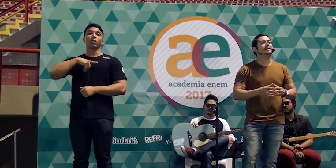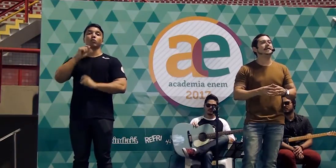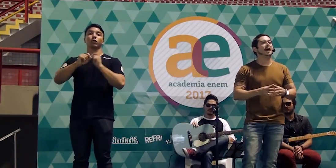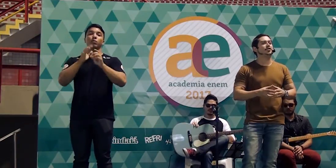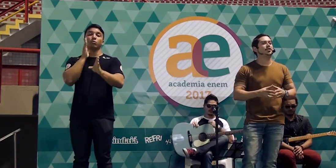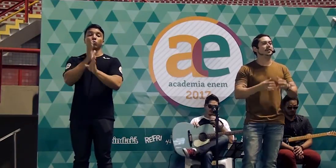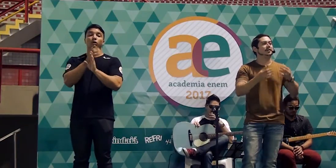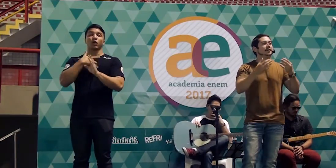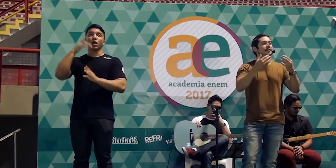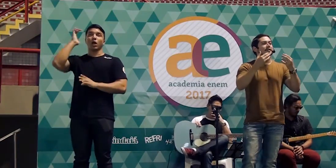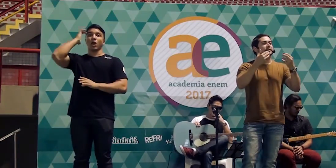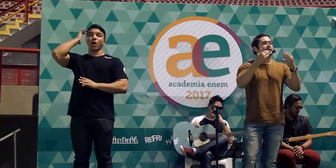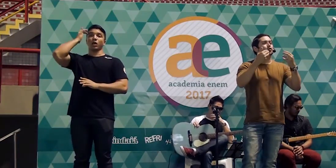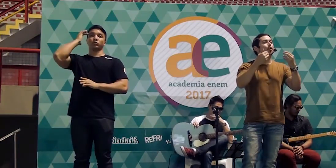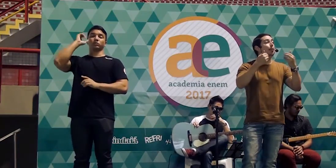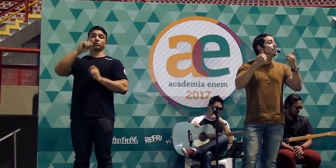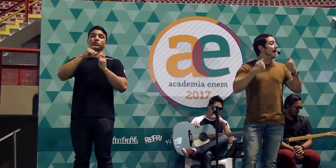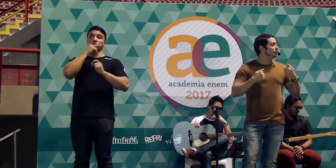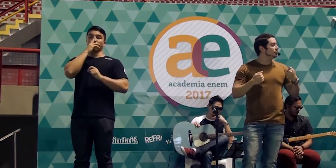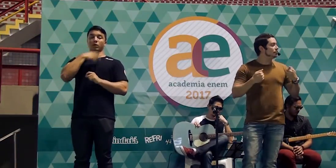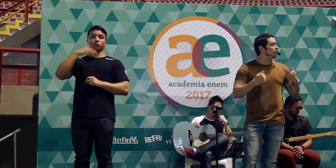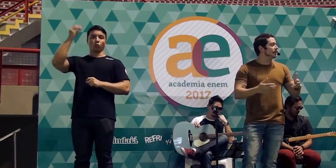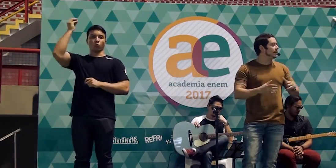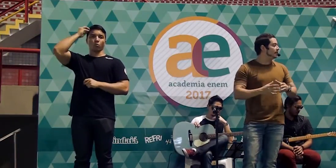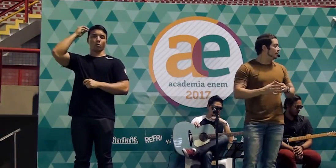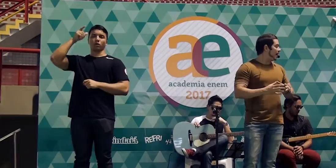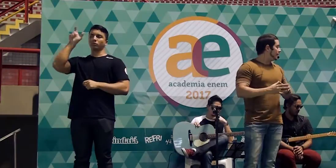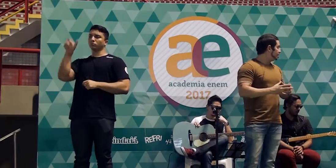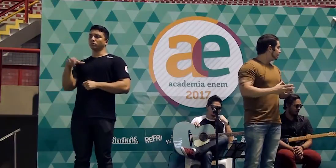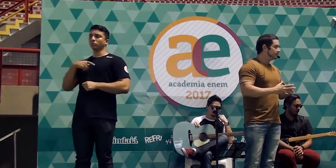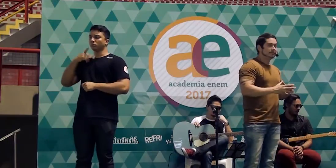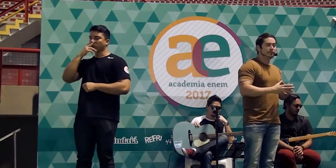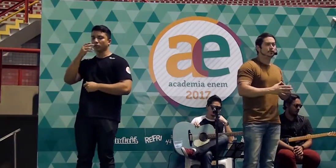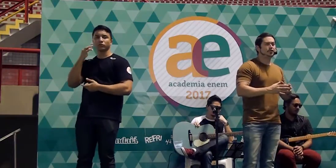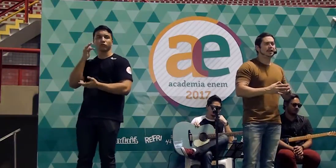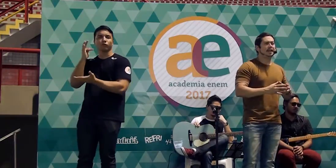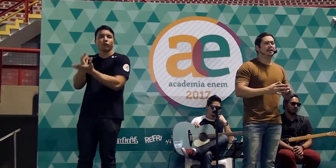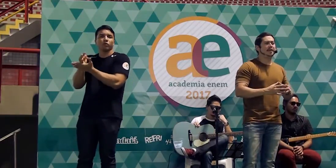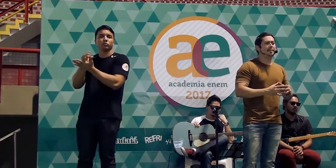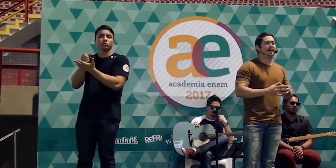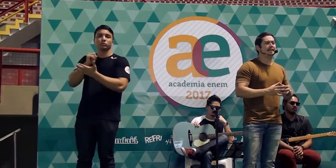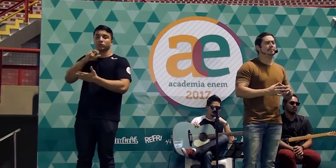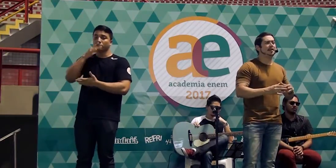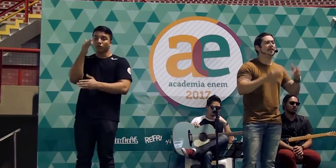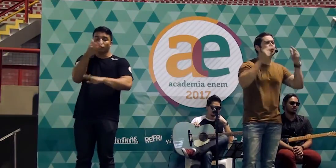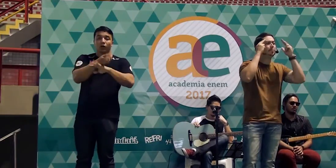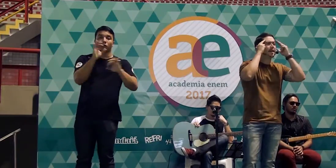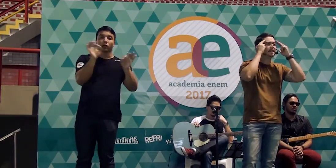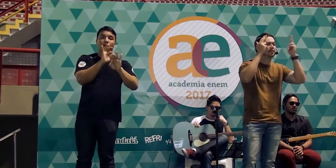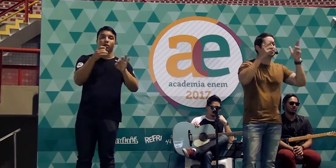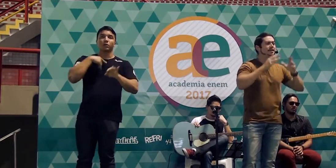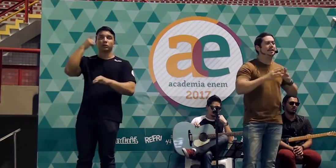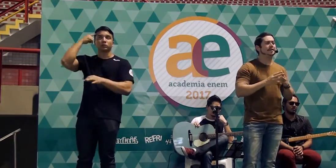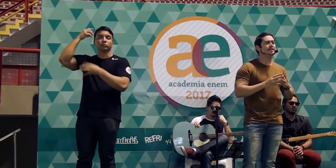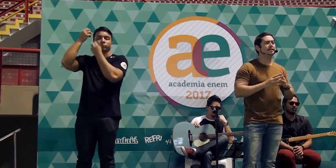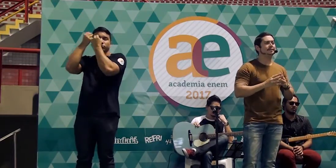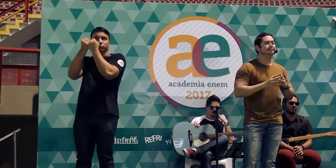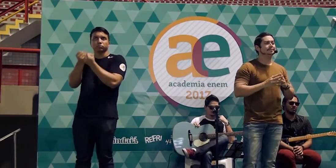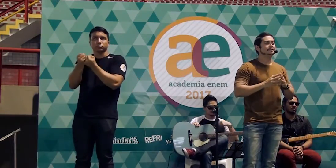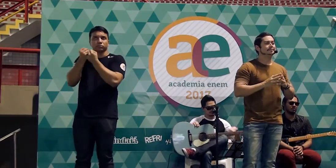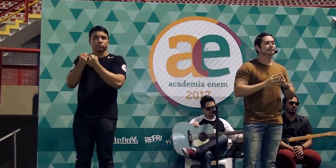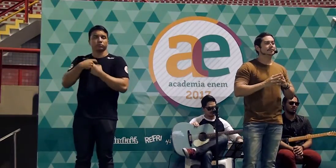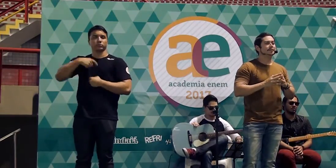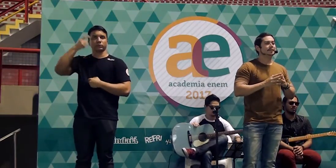porque ele se acha culpado quando ele não vai. No dia que ele não vai para a academia, ele fica com peso na